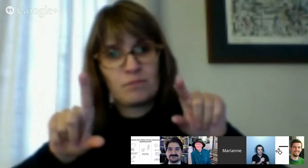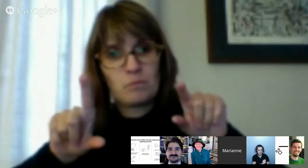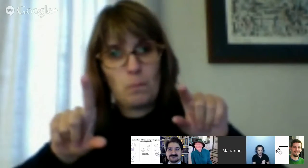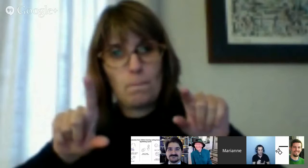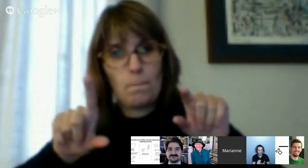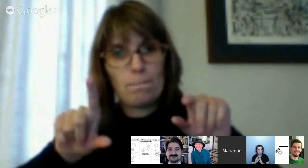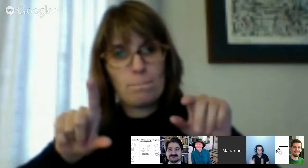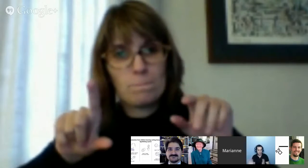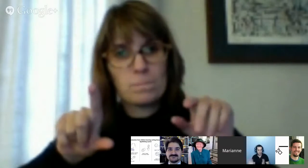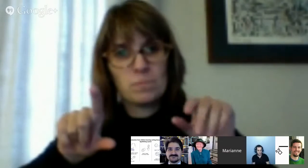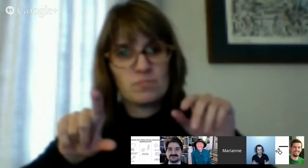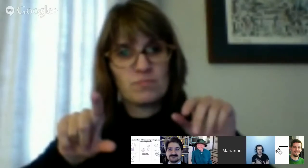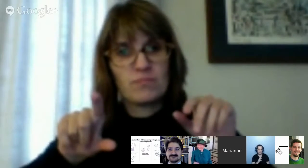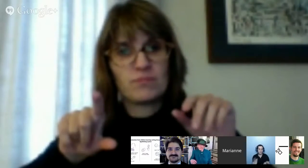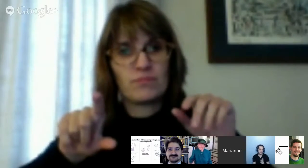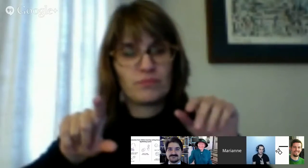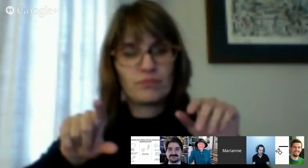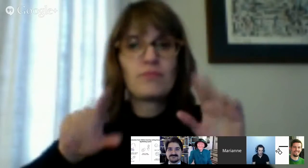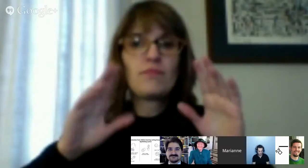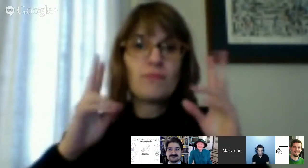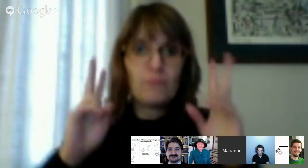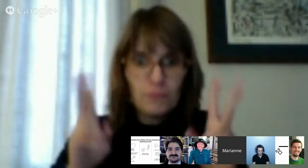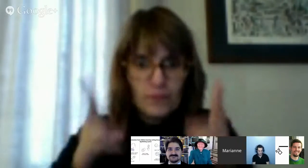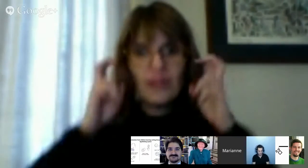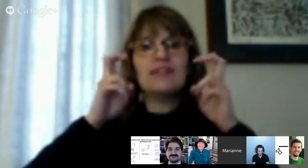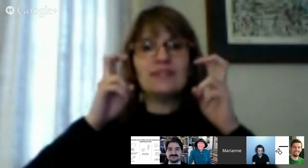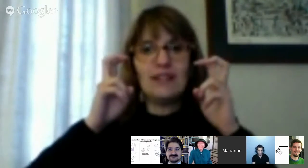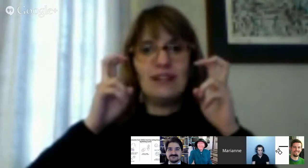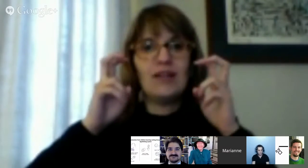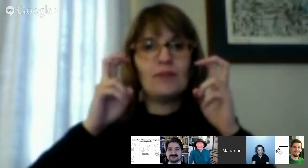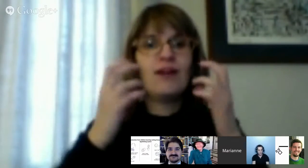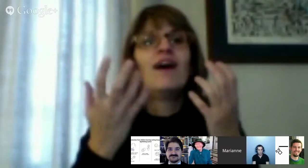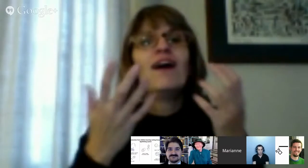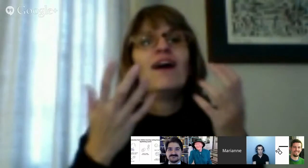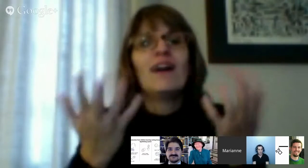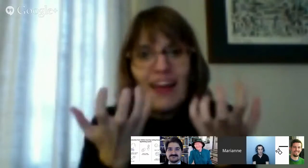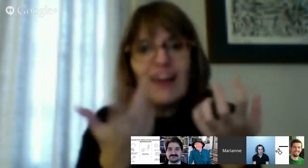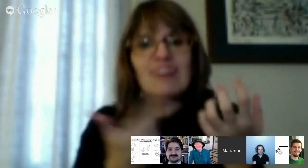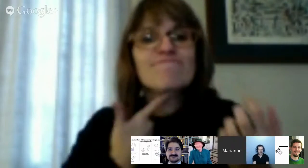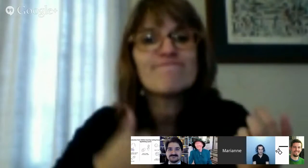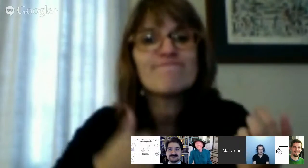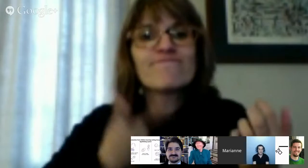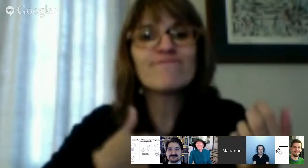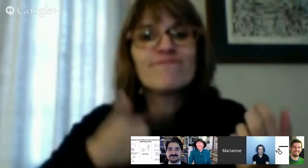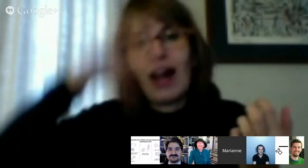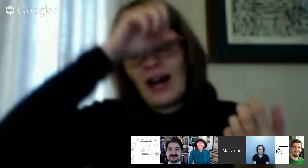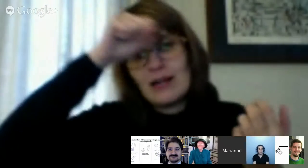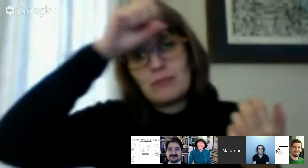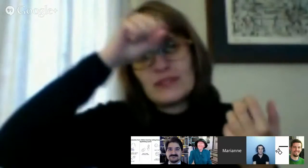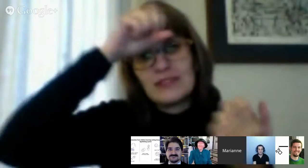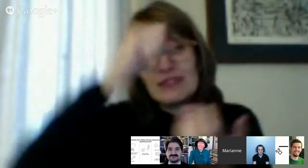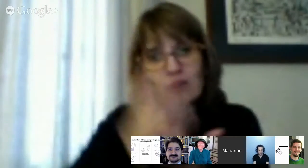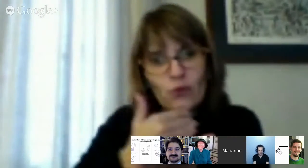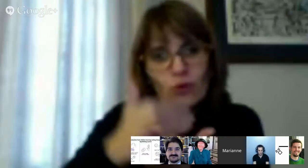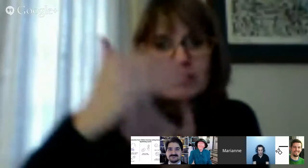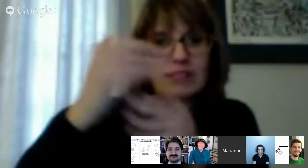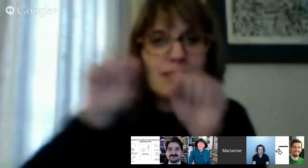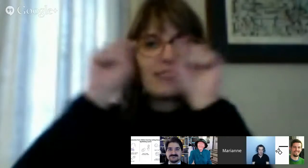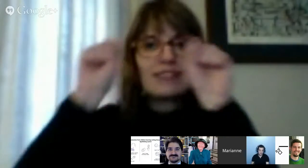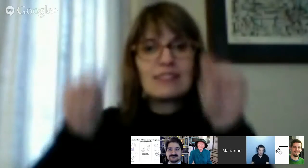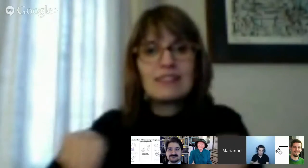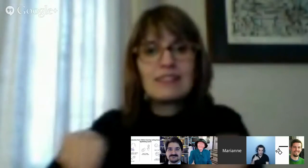a escrita e o símbolo seriam diferentes. Então, para elas fazerem essa percepção.